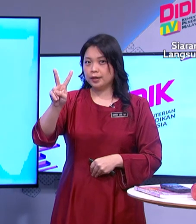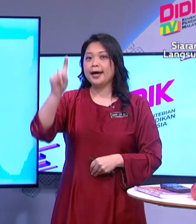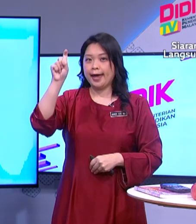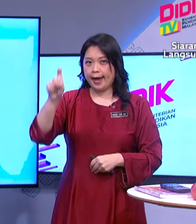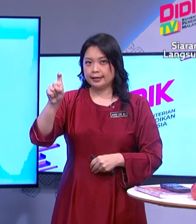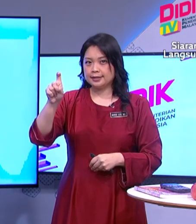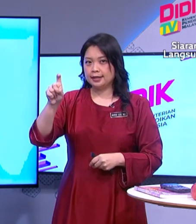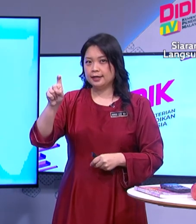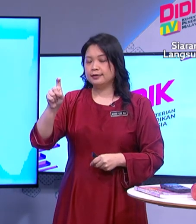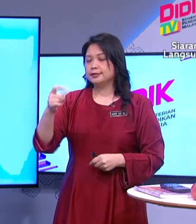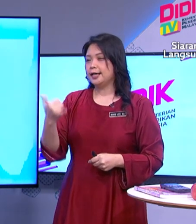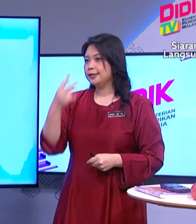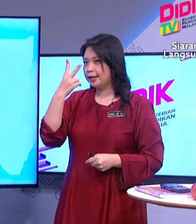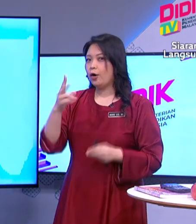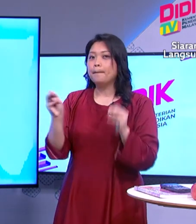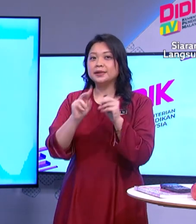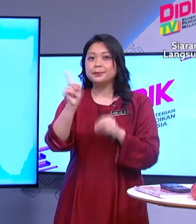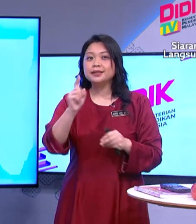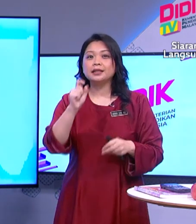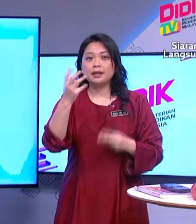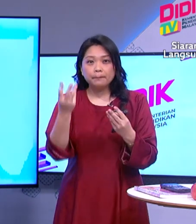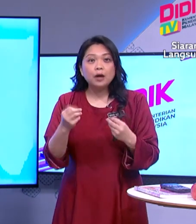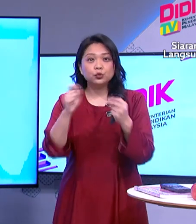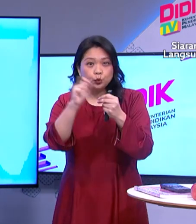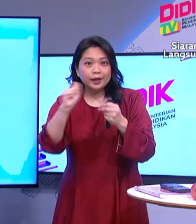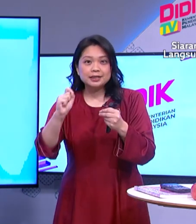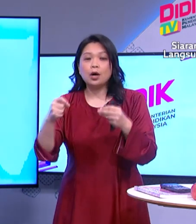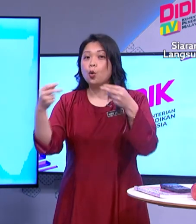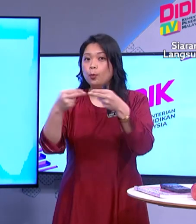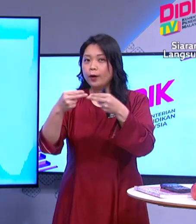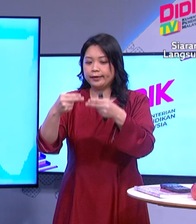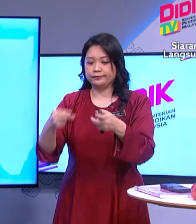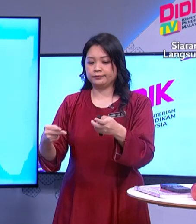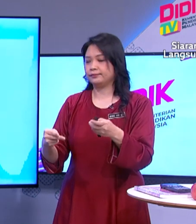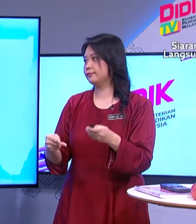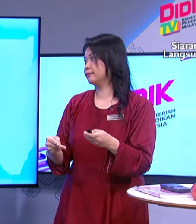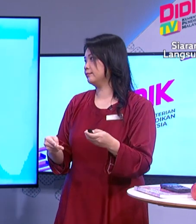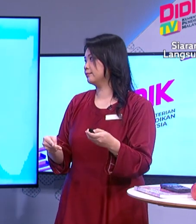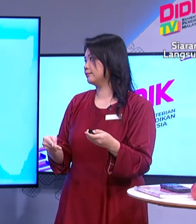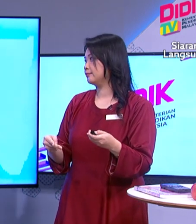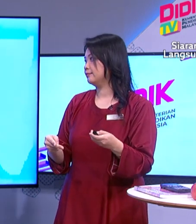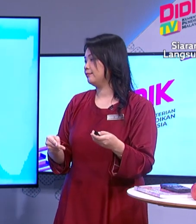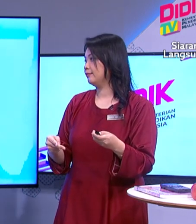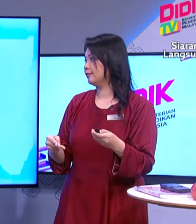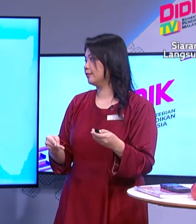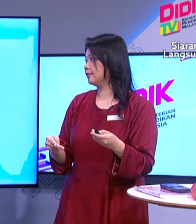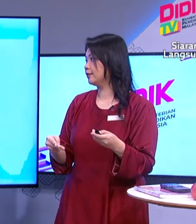2x kan kita tengok macam nak itemo tulis hubungan the lounge